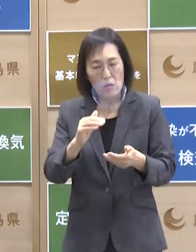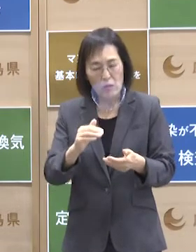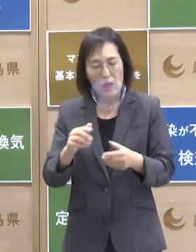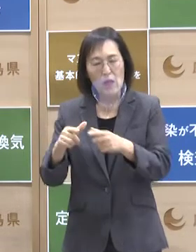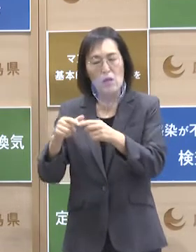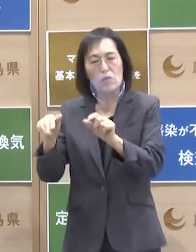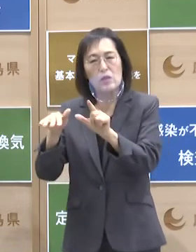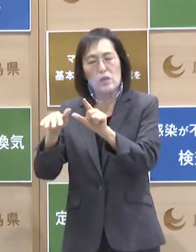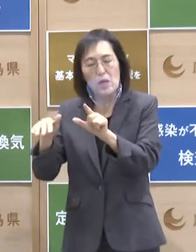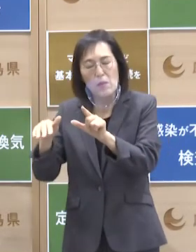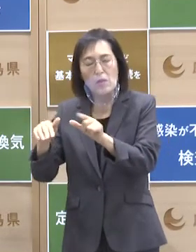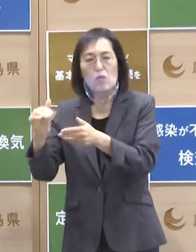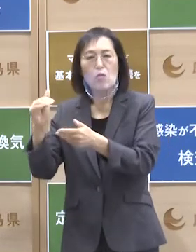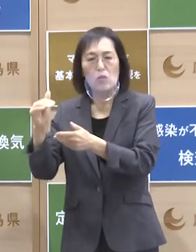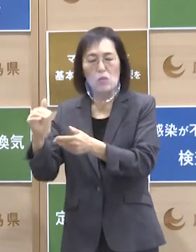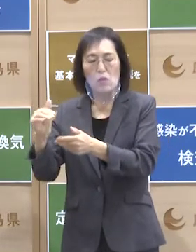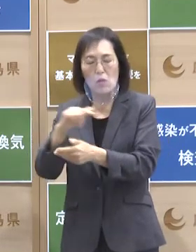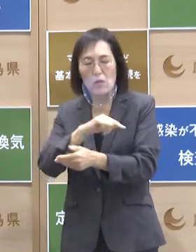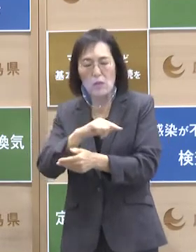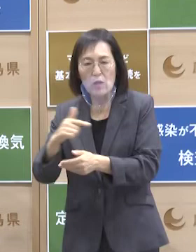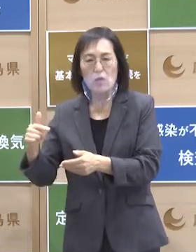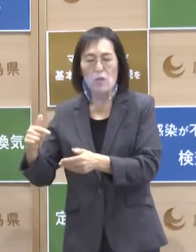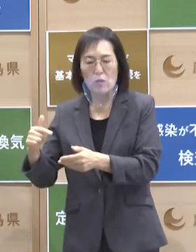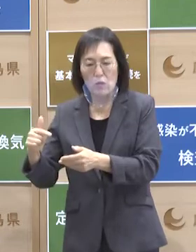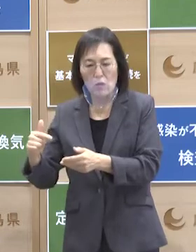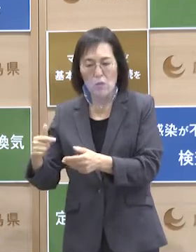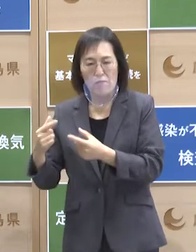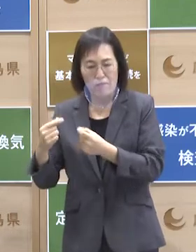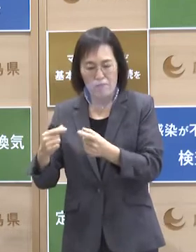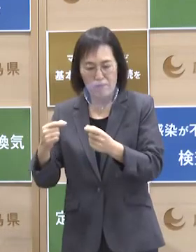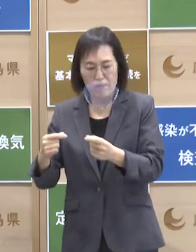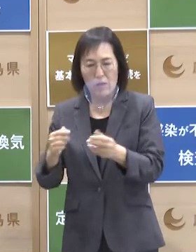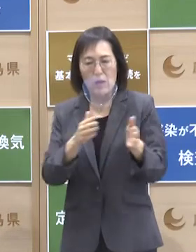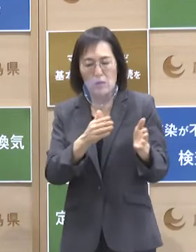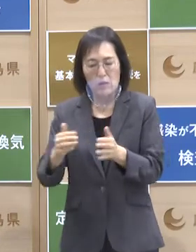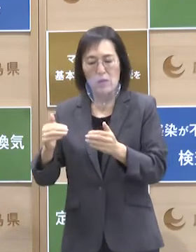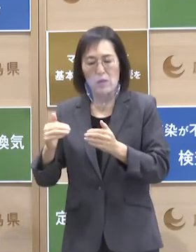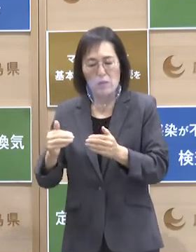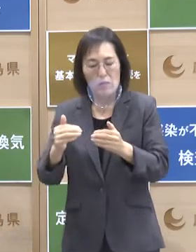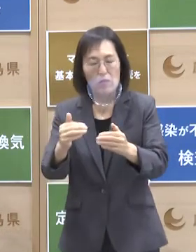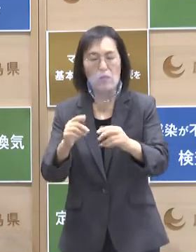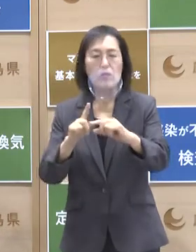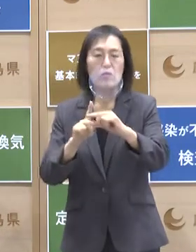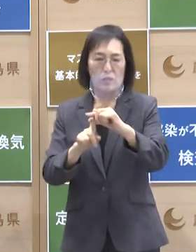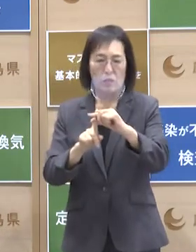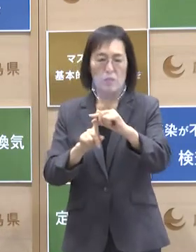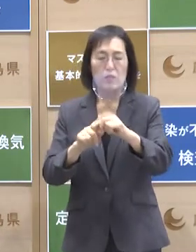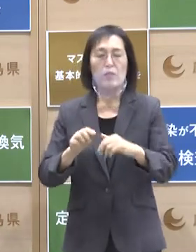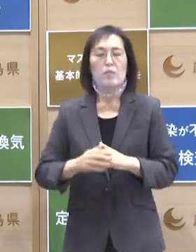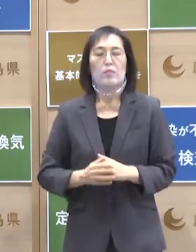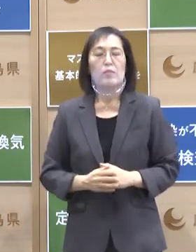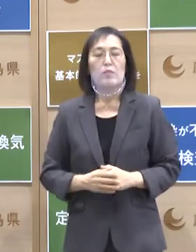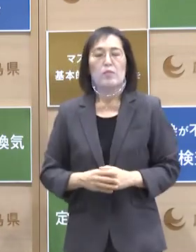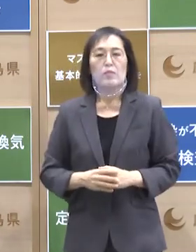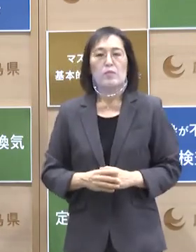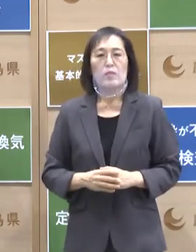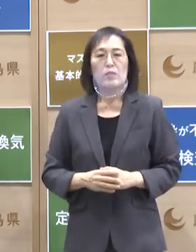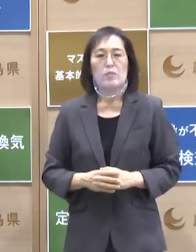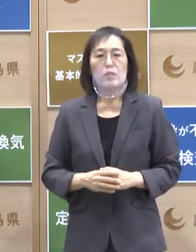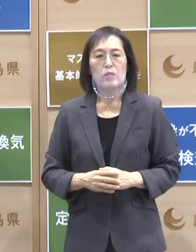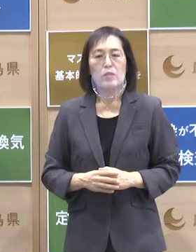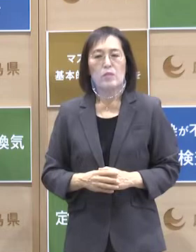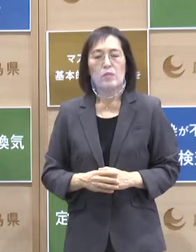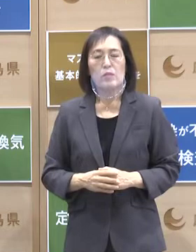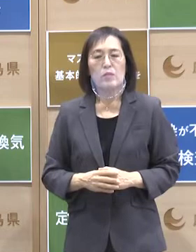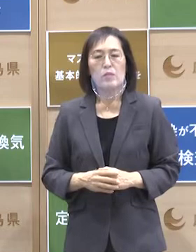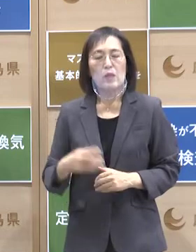今順次、着実に準備は進めているというところです。今後200